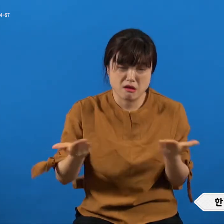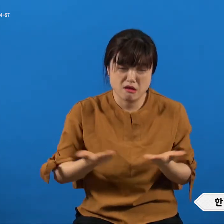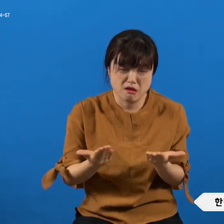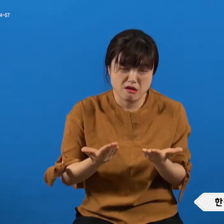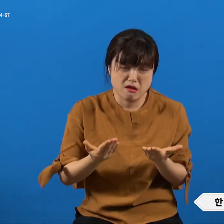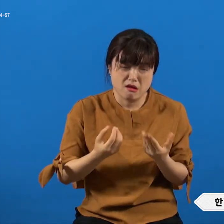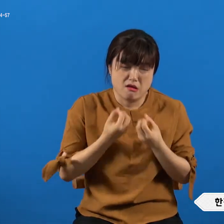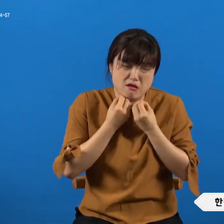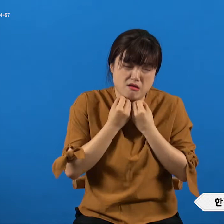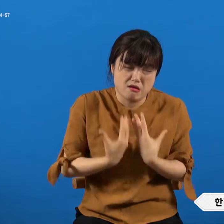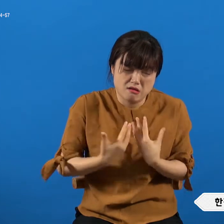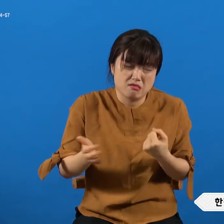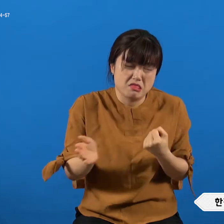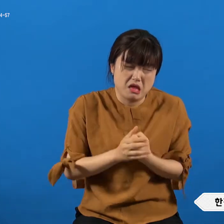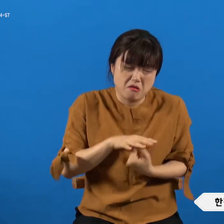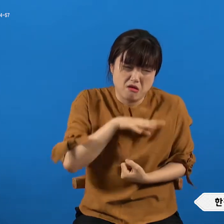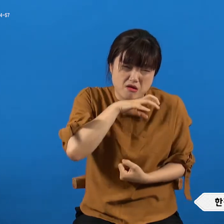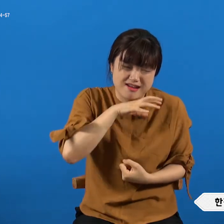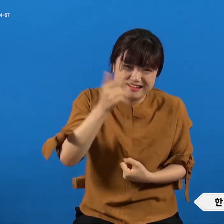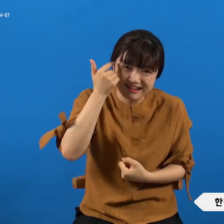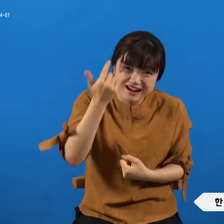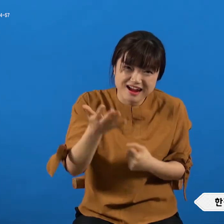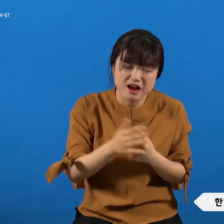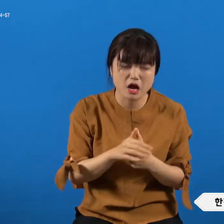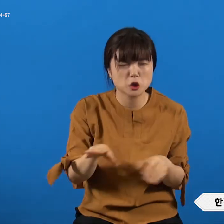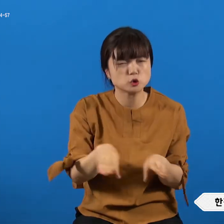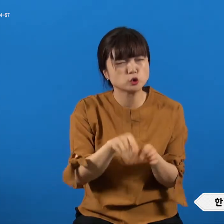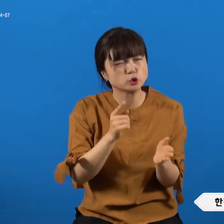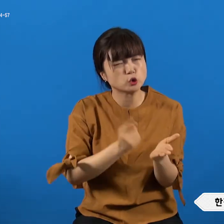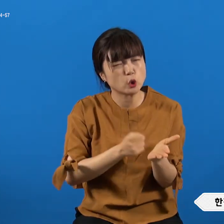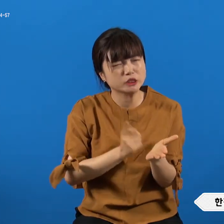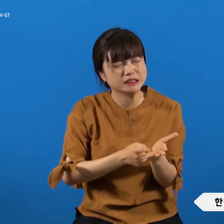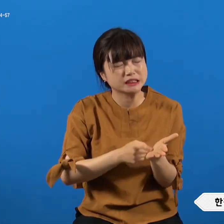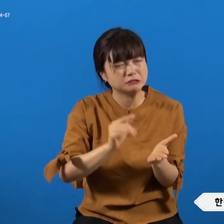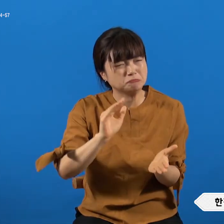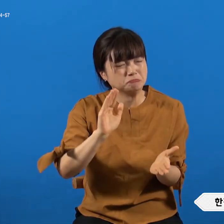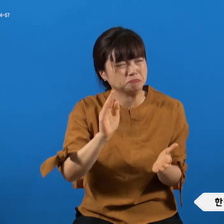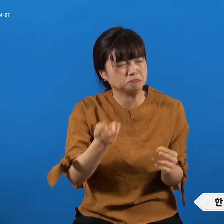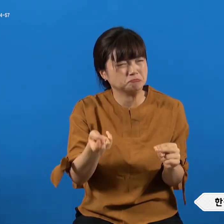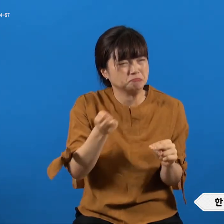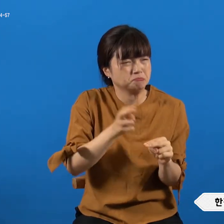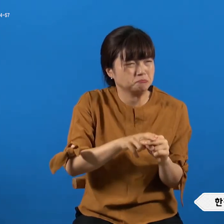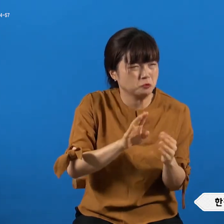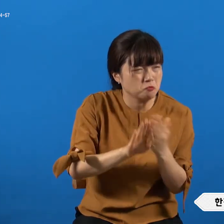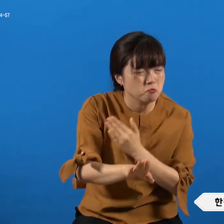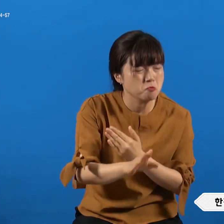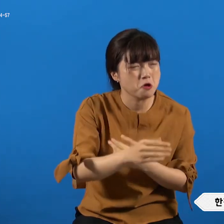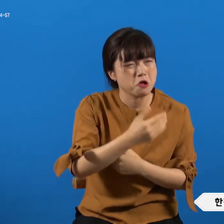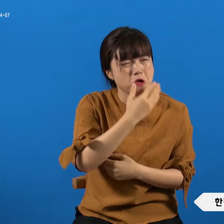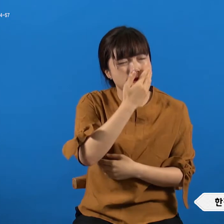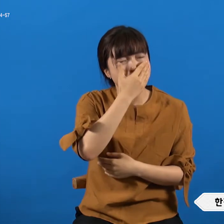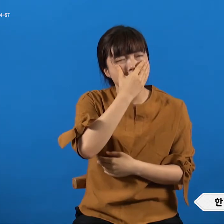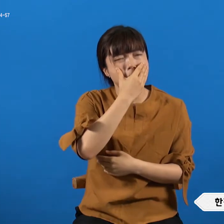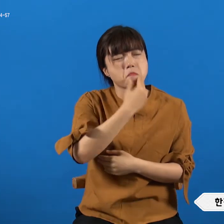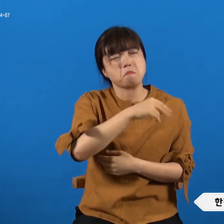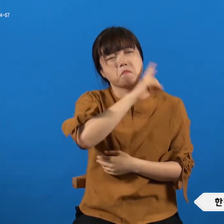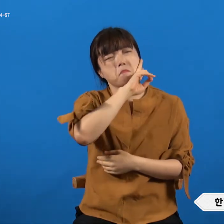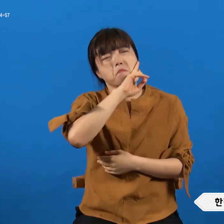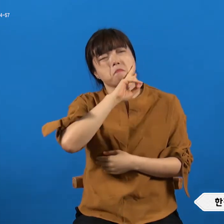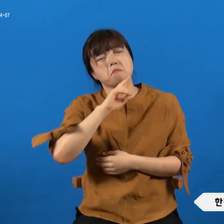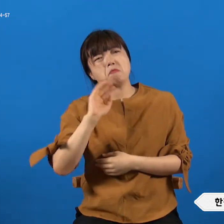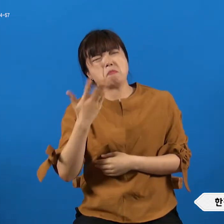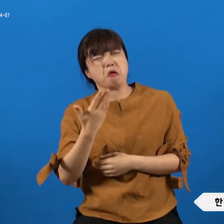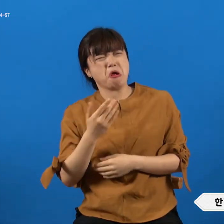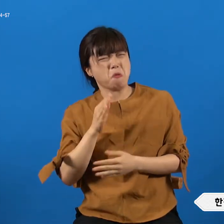많다고 불평했을까요? 총리가 되고 나면 세도나 부리면서 두 다리 뻗고 잘 살 줄 알았는데 이